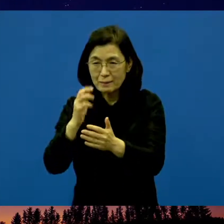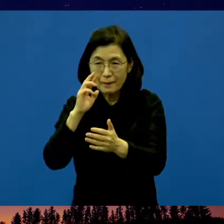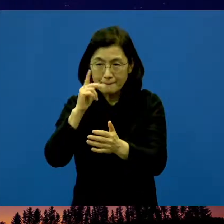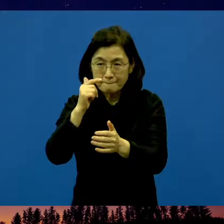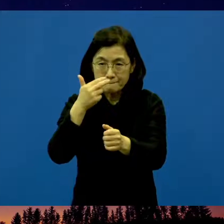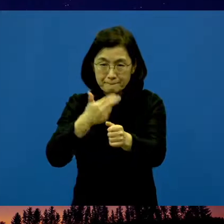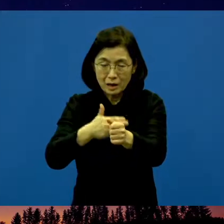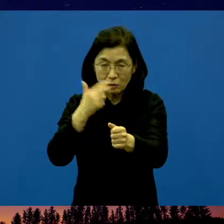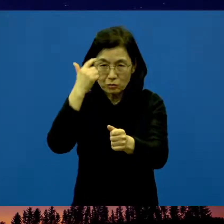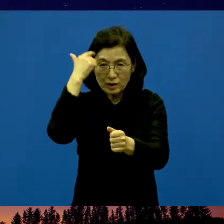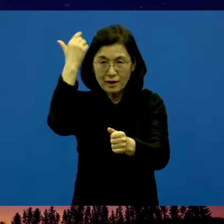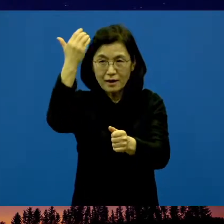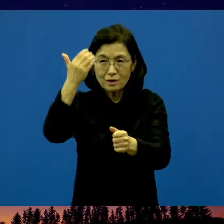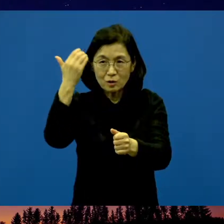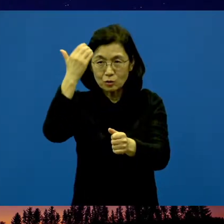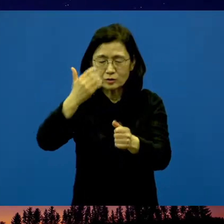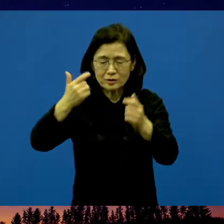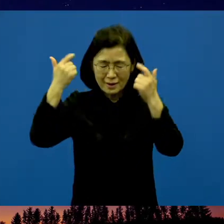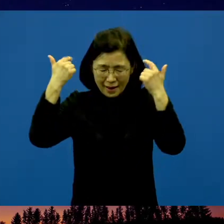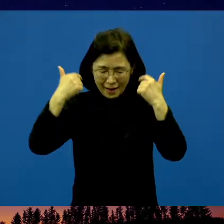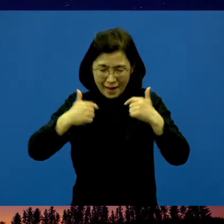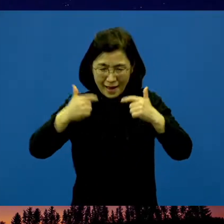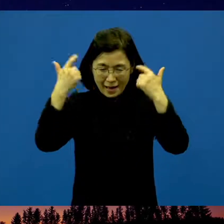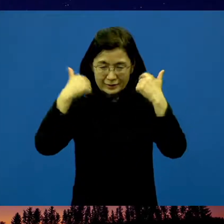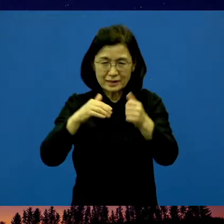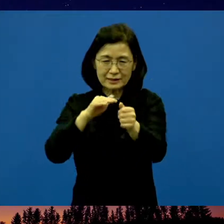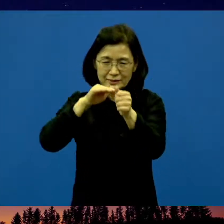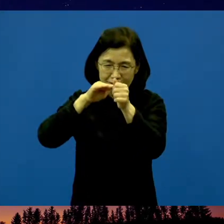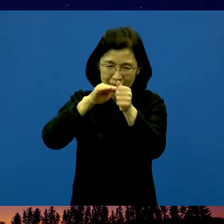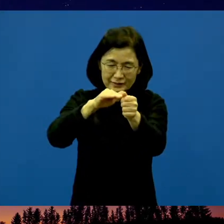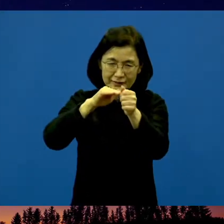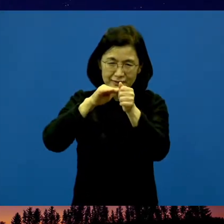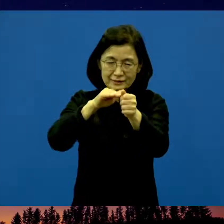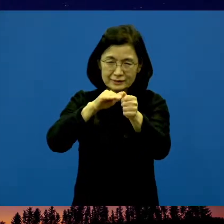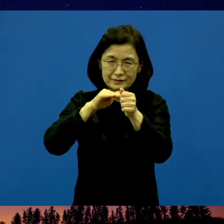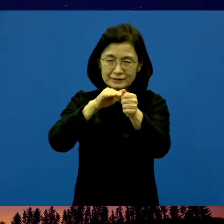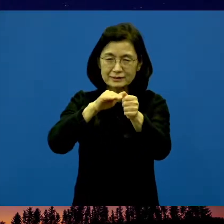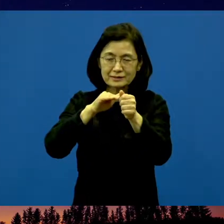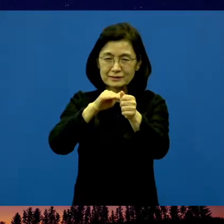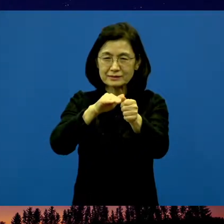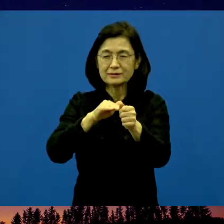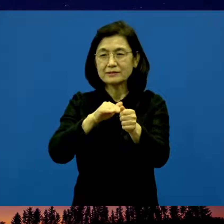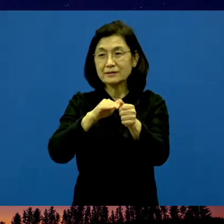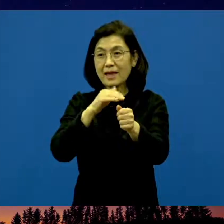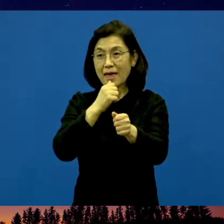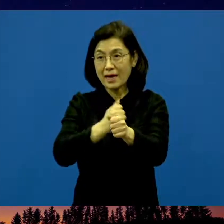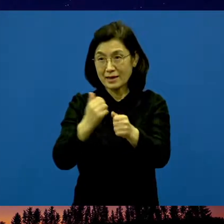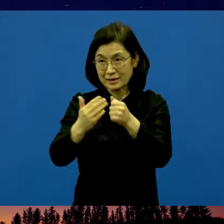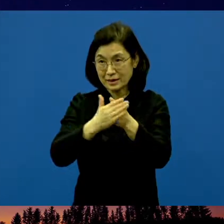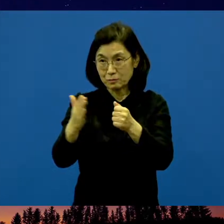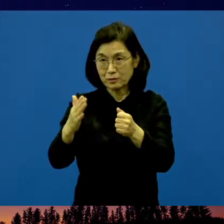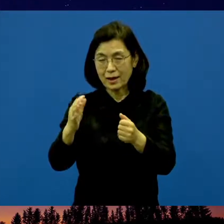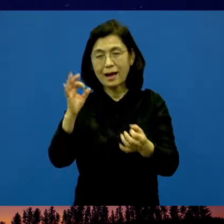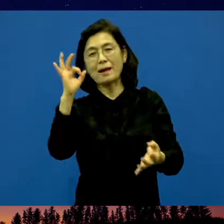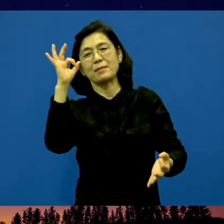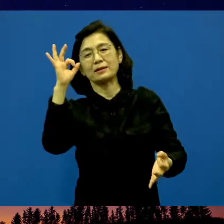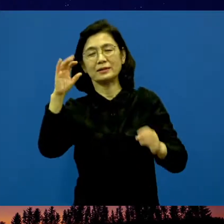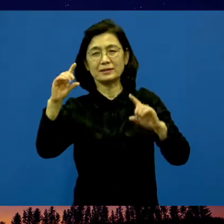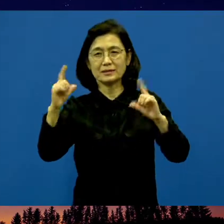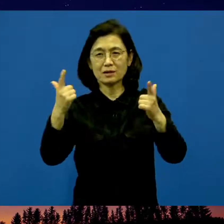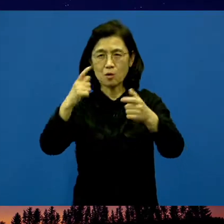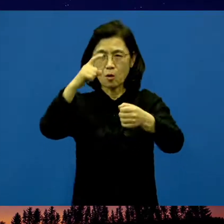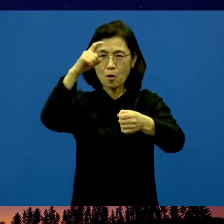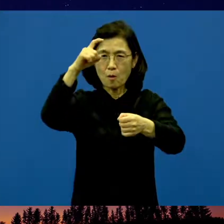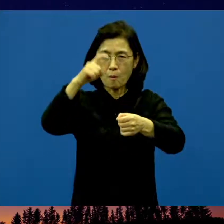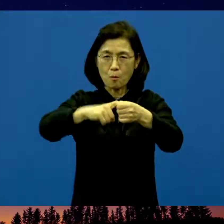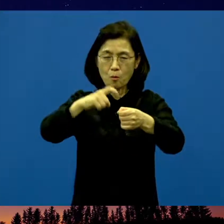흔들어 놓으신 것이죠. 그래서 잠시도 그는 가만히 있을 수 없고 표대를 향해